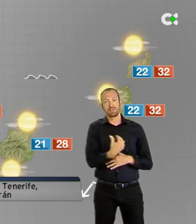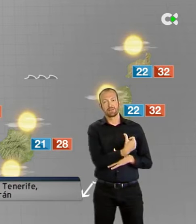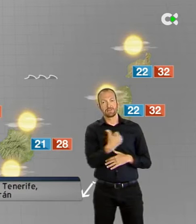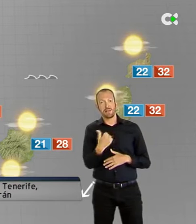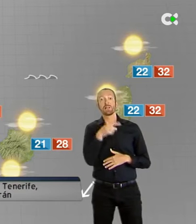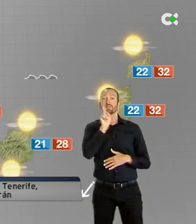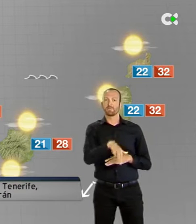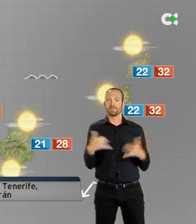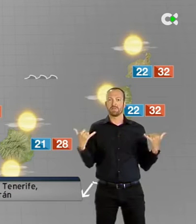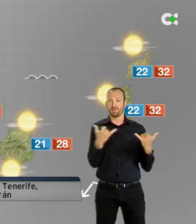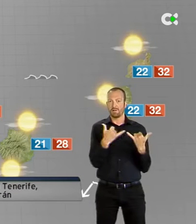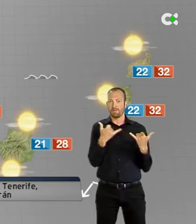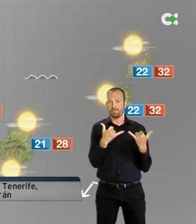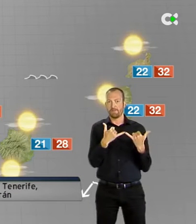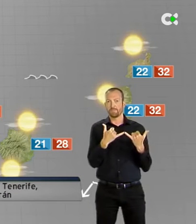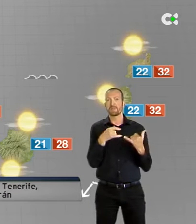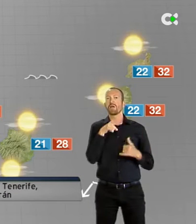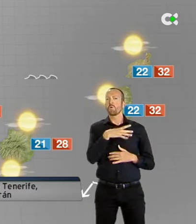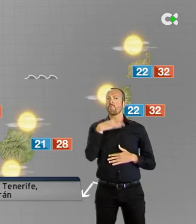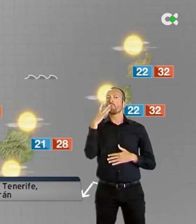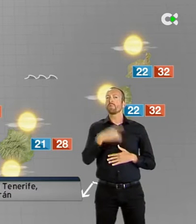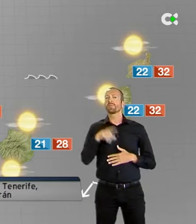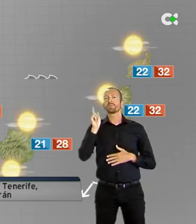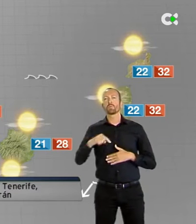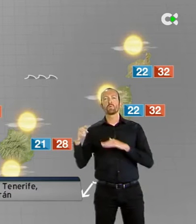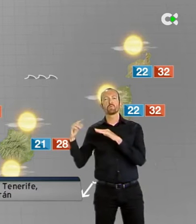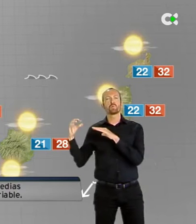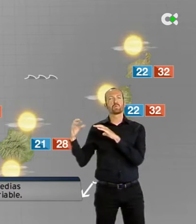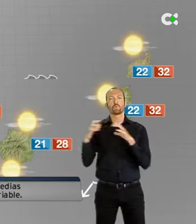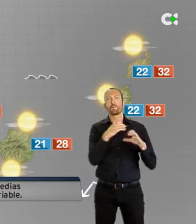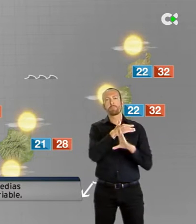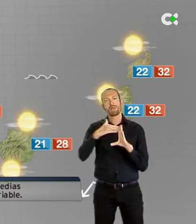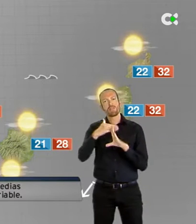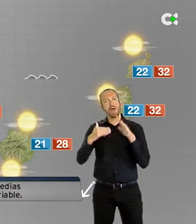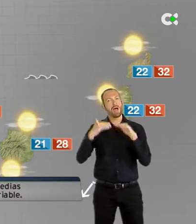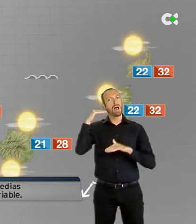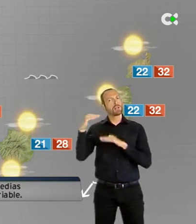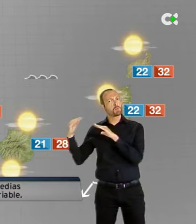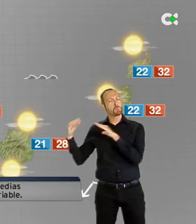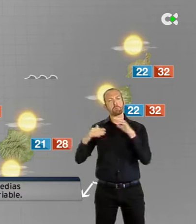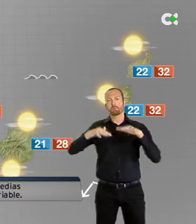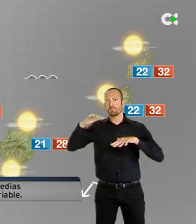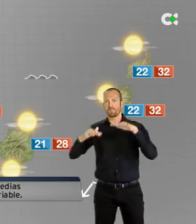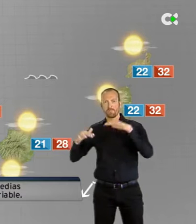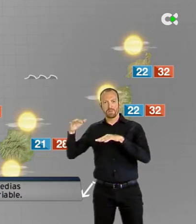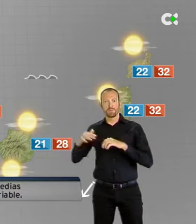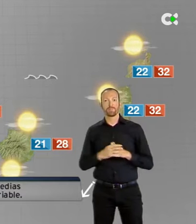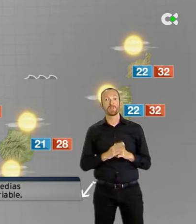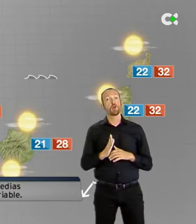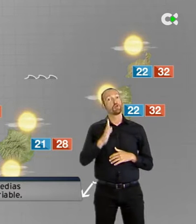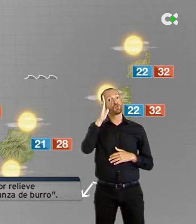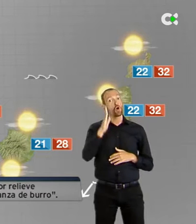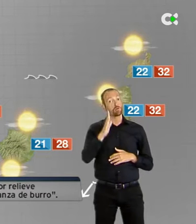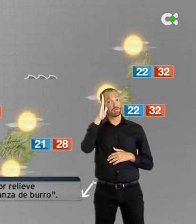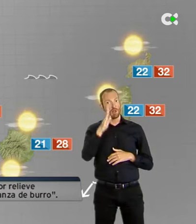las islas orientales y en Tenerife, islas a las que llegarán intervalos de nubes medias y altas en cantidad variable.